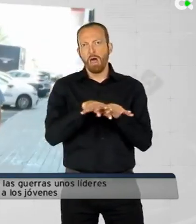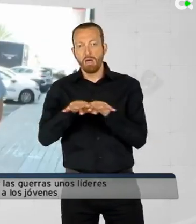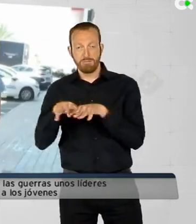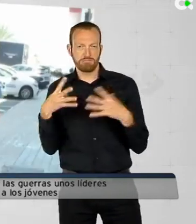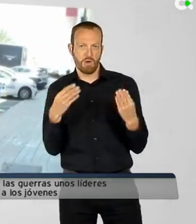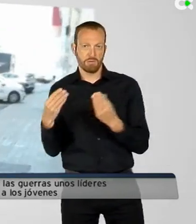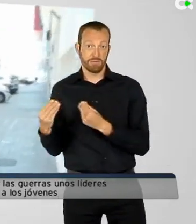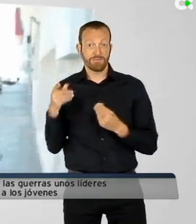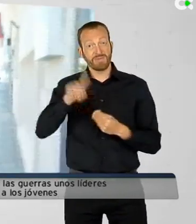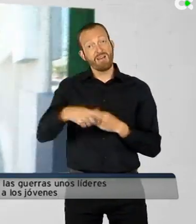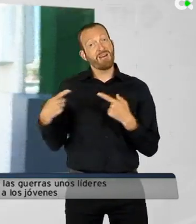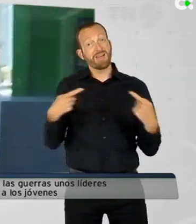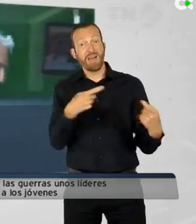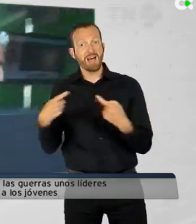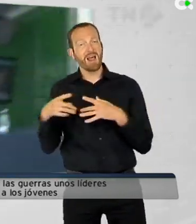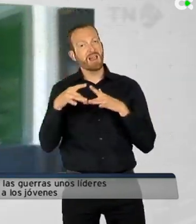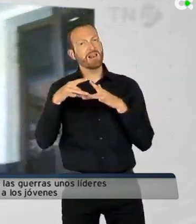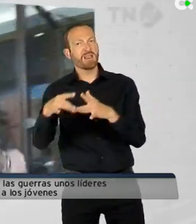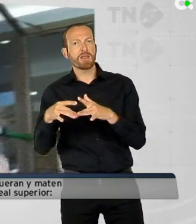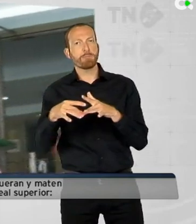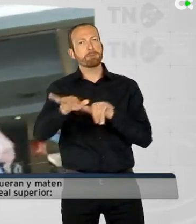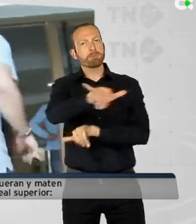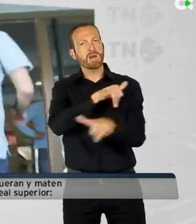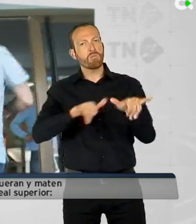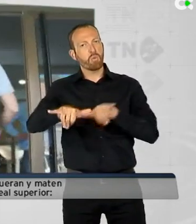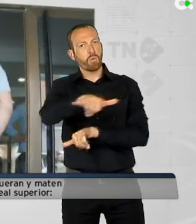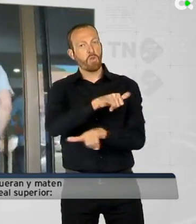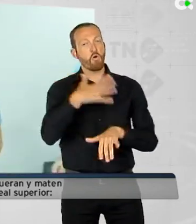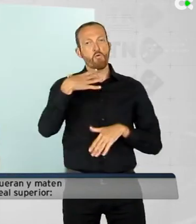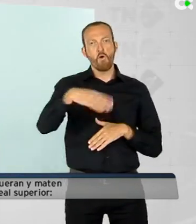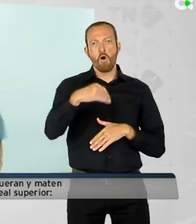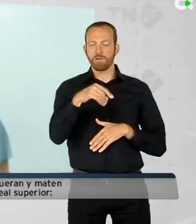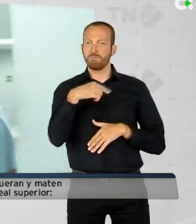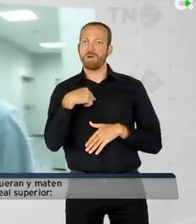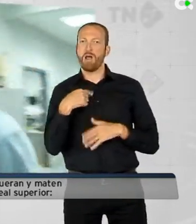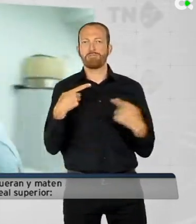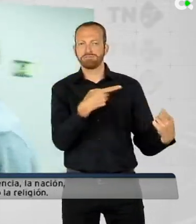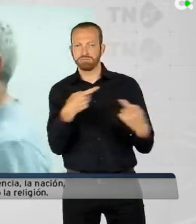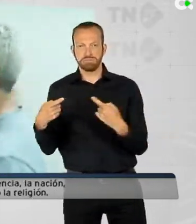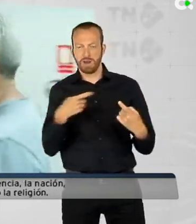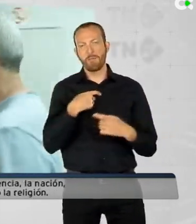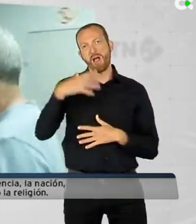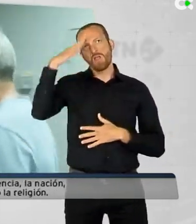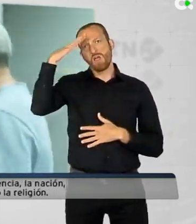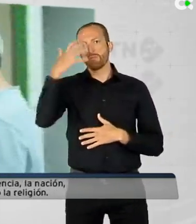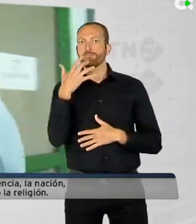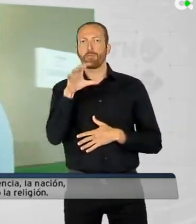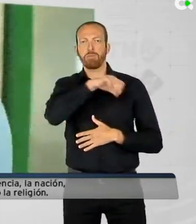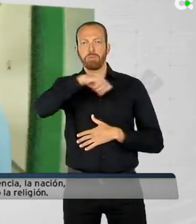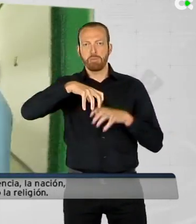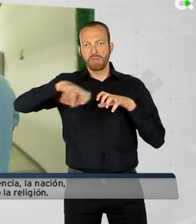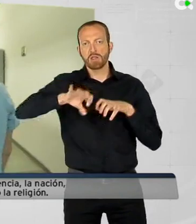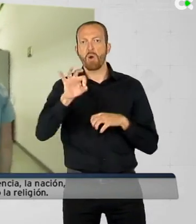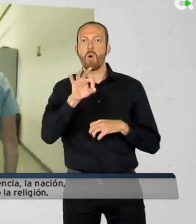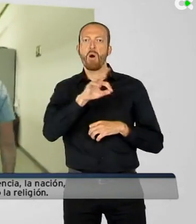que en todas las guerras, unos líderes manipulan a los jóvenes para que mueran y maten por un ideal superior: la independencia, la nación, la